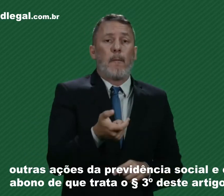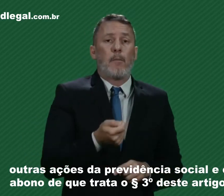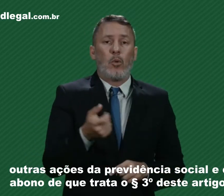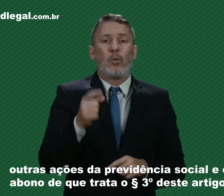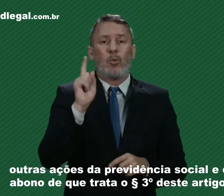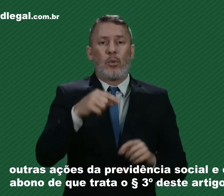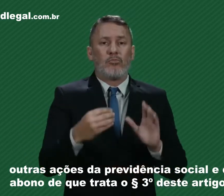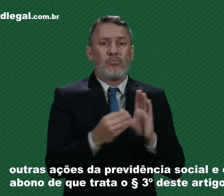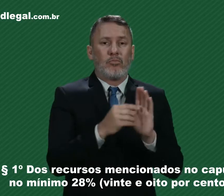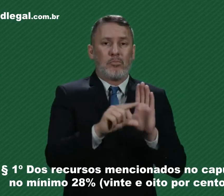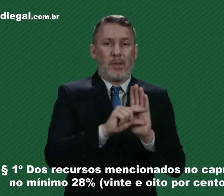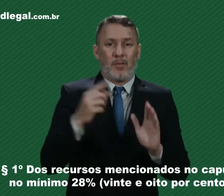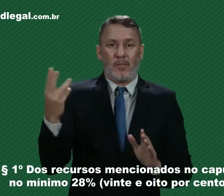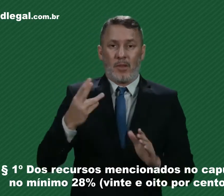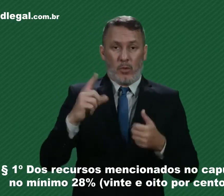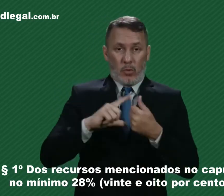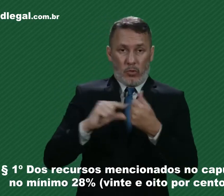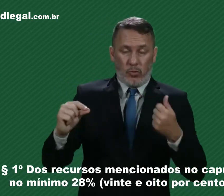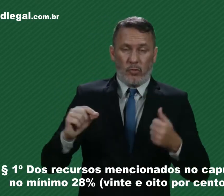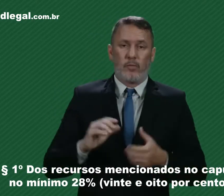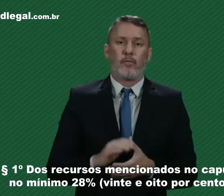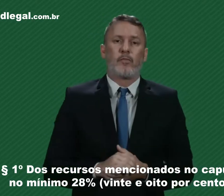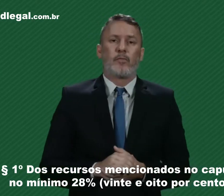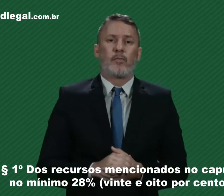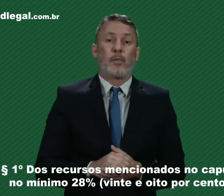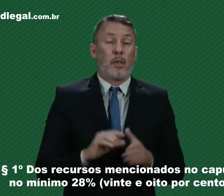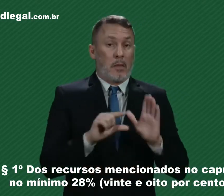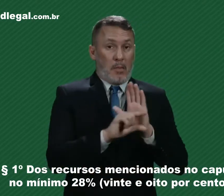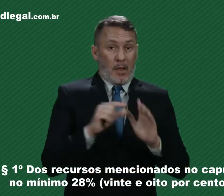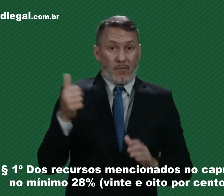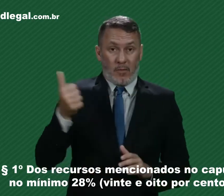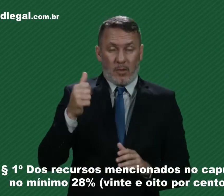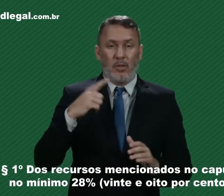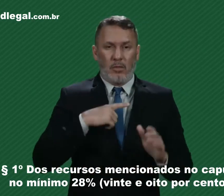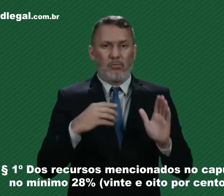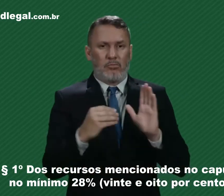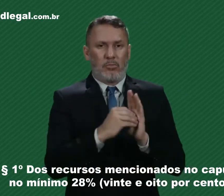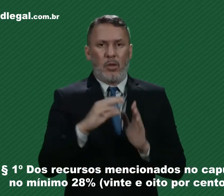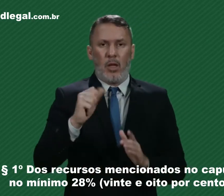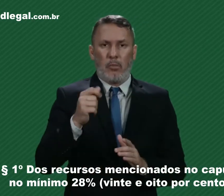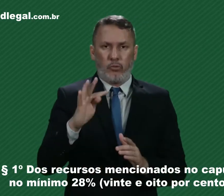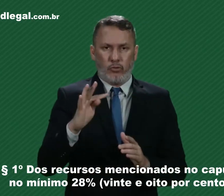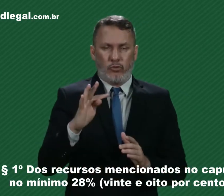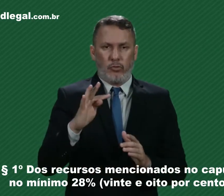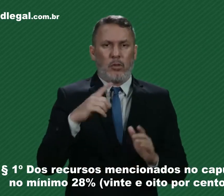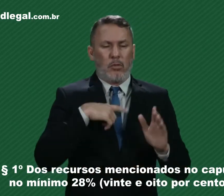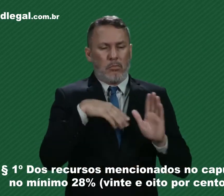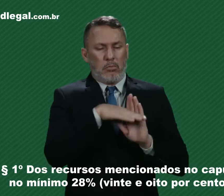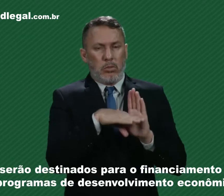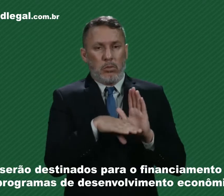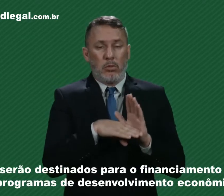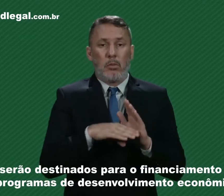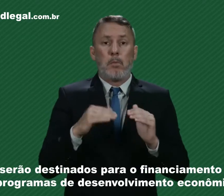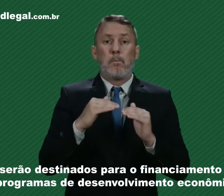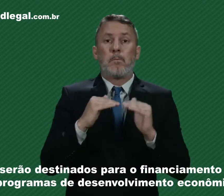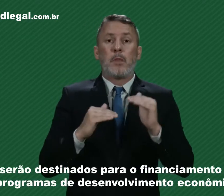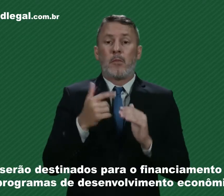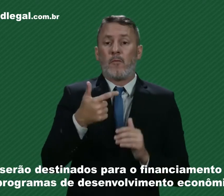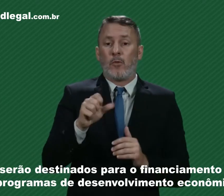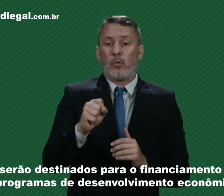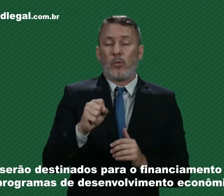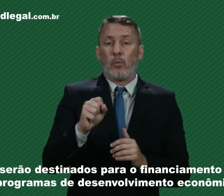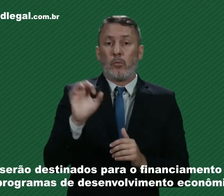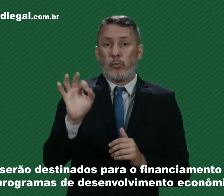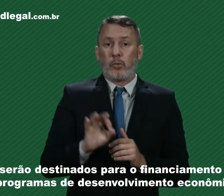3º deste artigo. Parágrafo 1º. Dos recursos mencionados no caput, No mínimo 28% serão